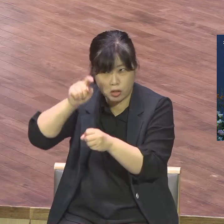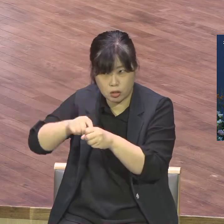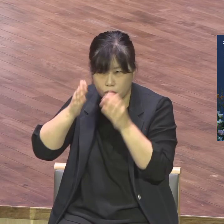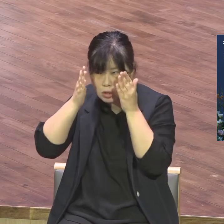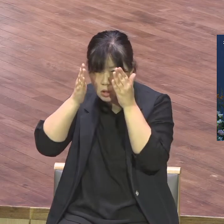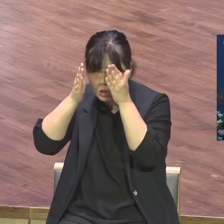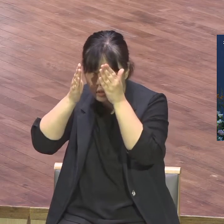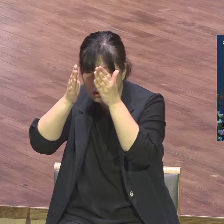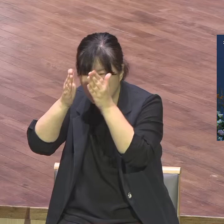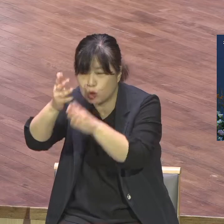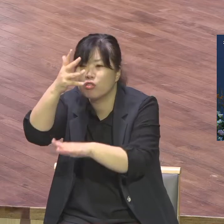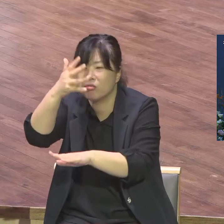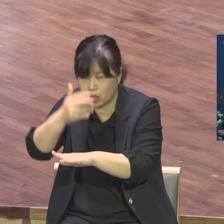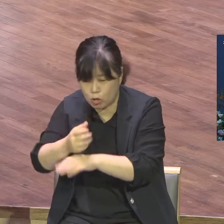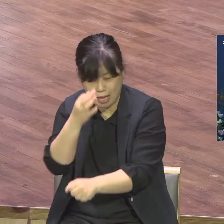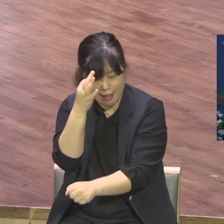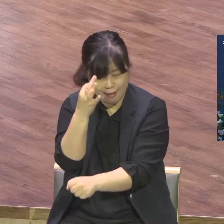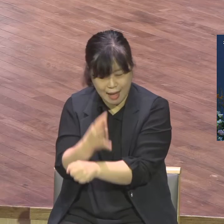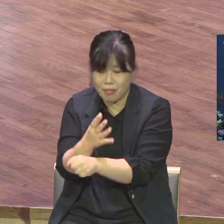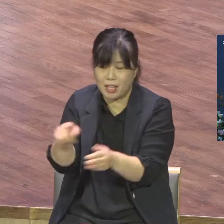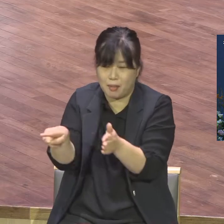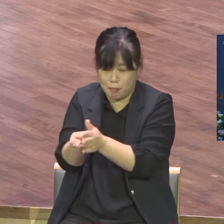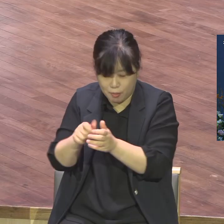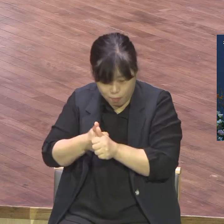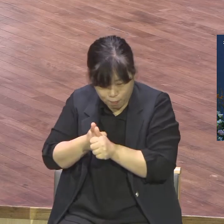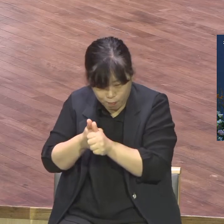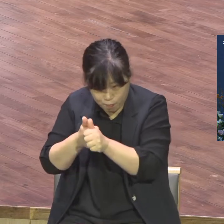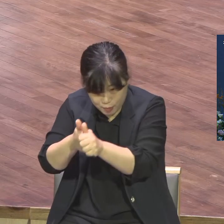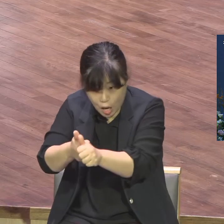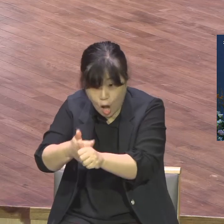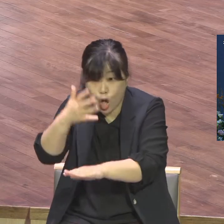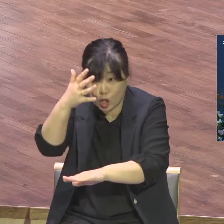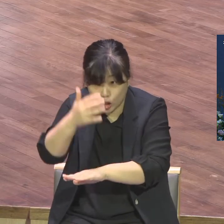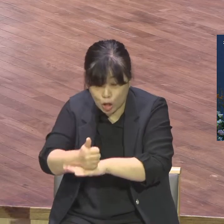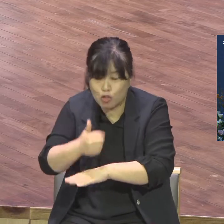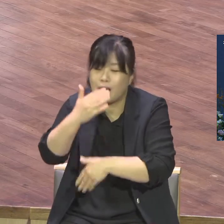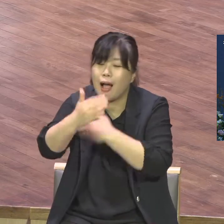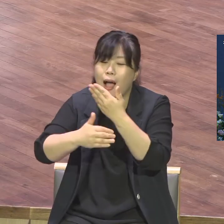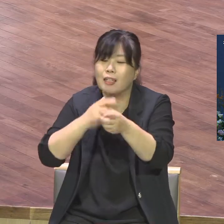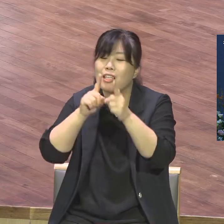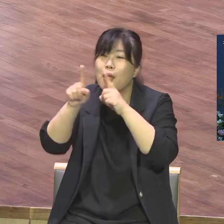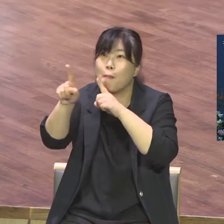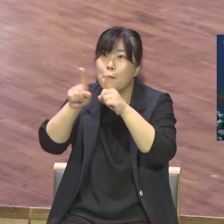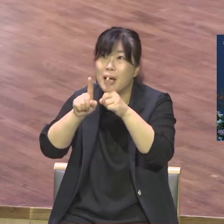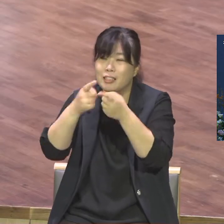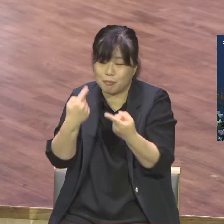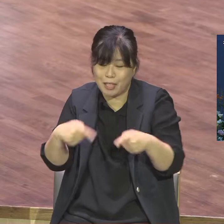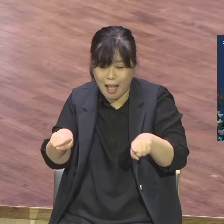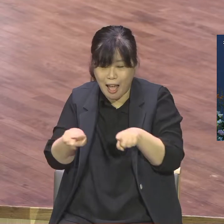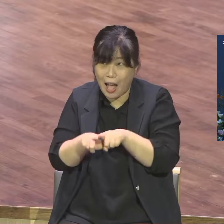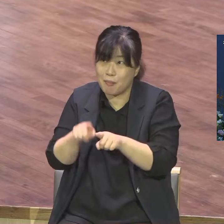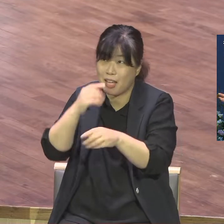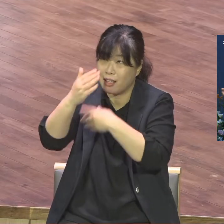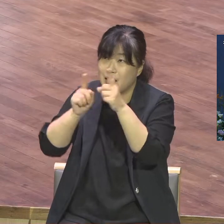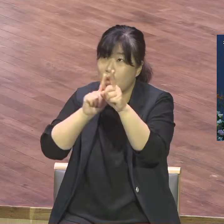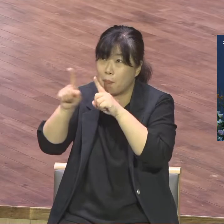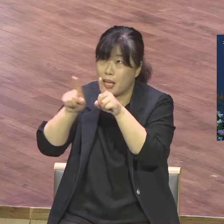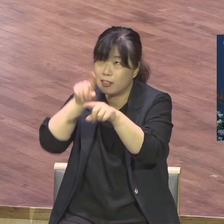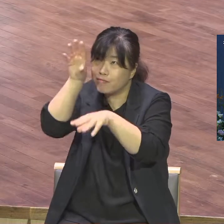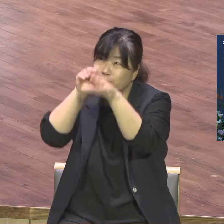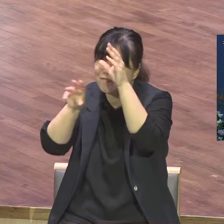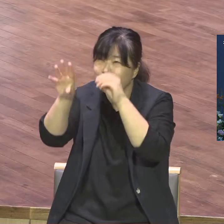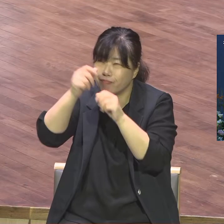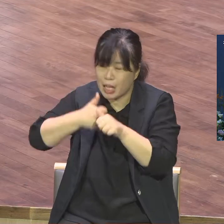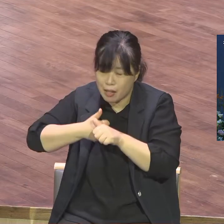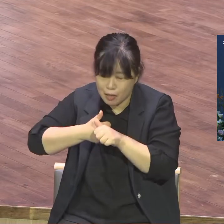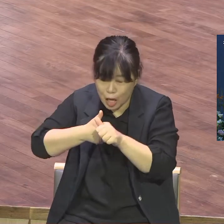성도들 강단과 24되어져서 영적 한 흐름을 타면서 이 시대의 로마 신자 인물로 다 기록되기를